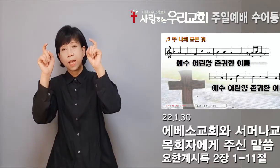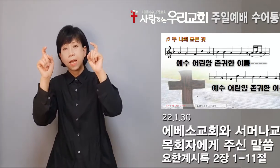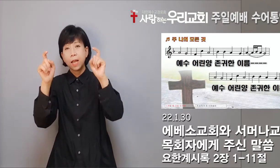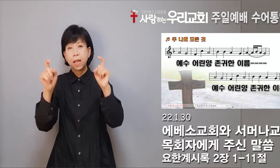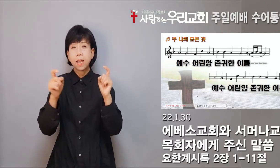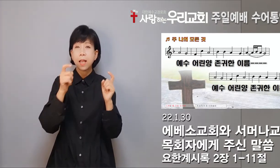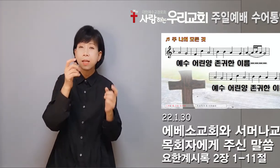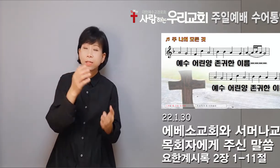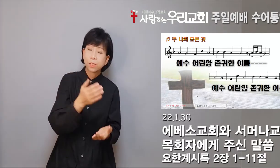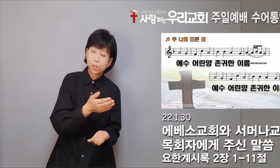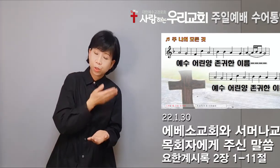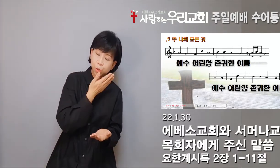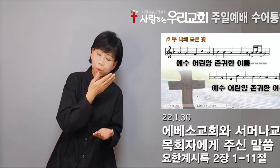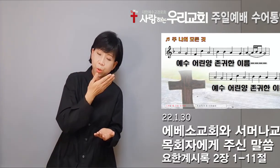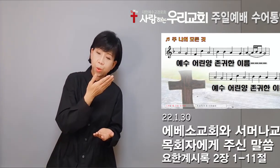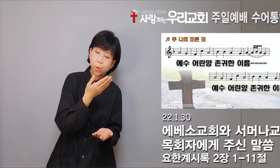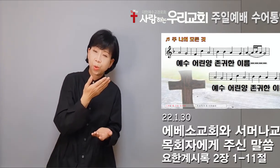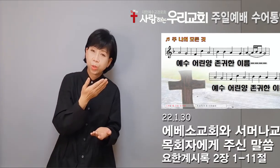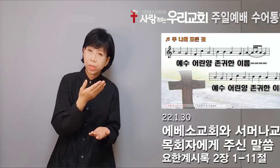어린 양,